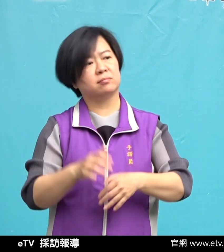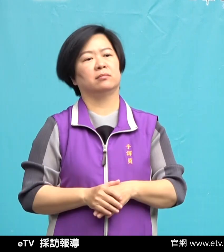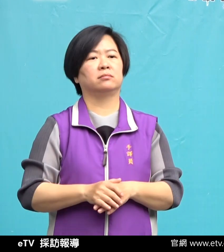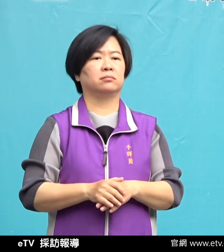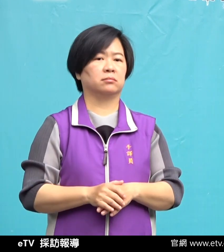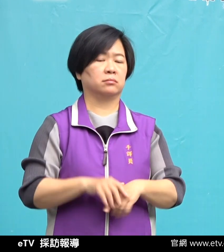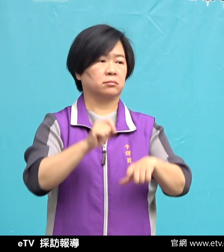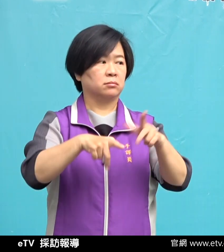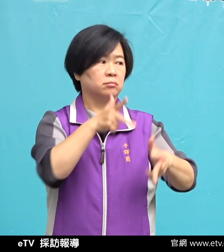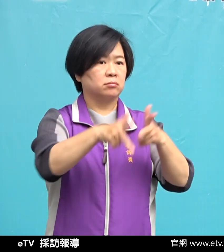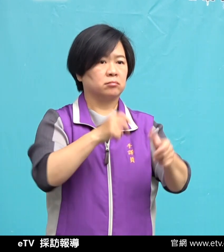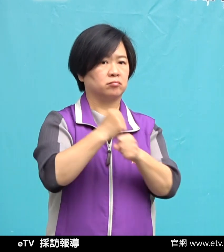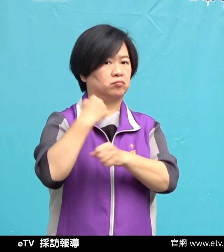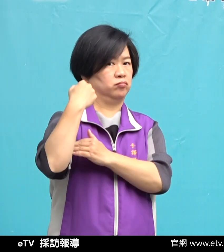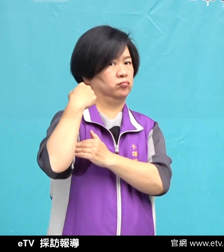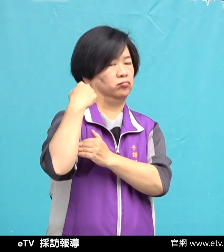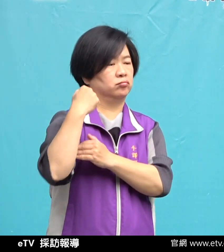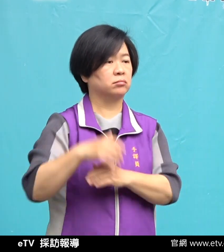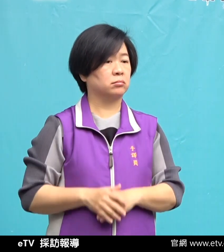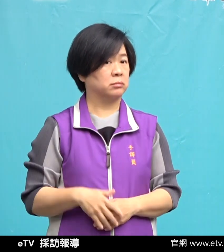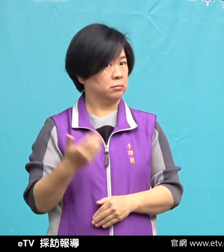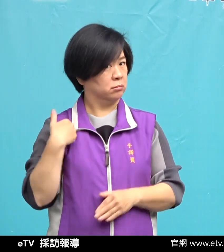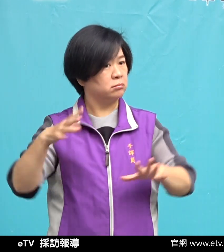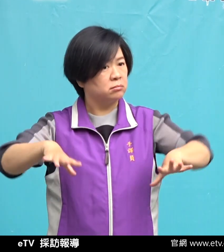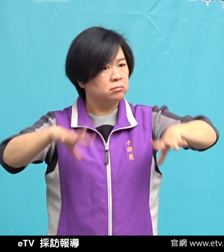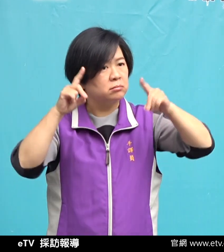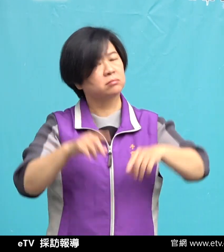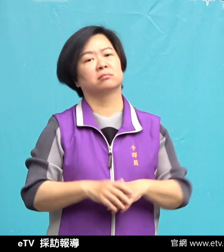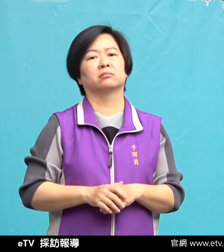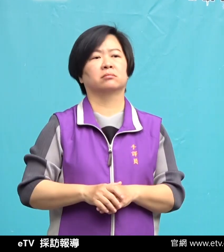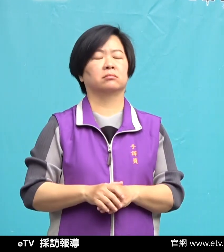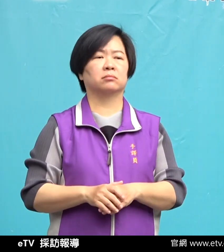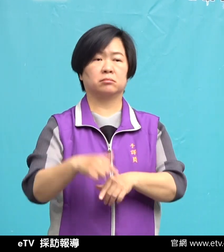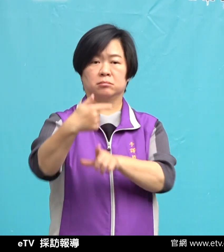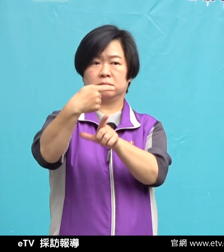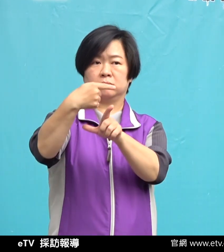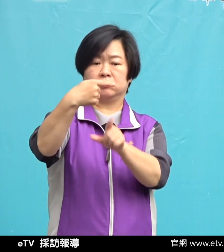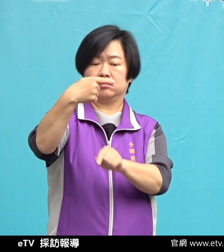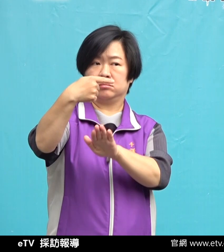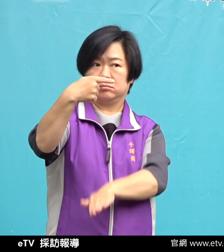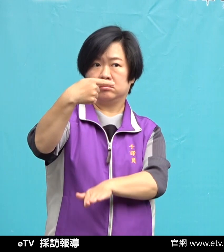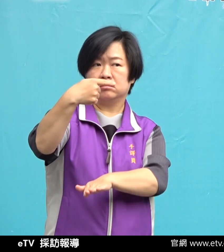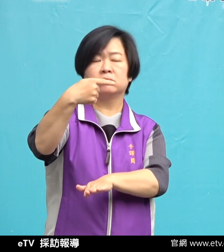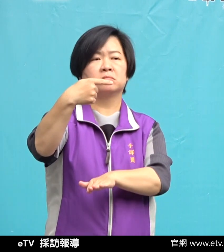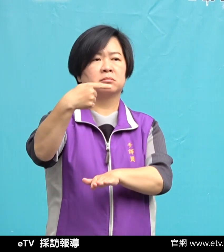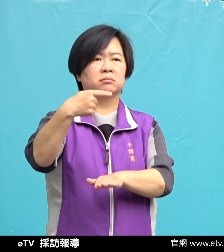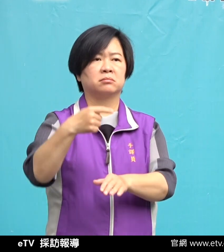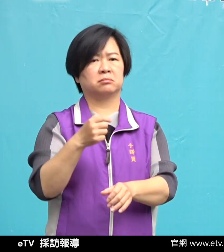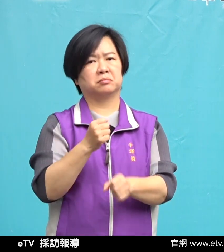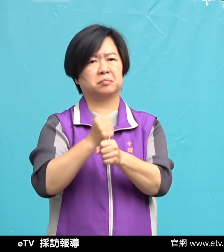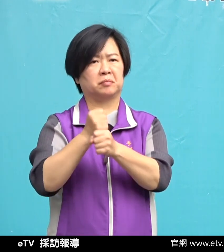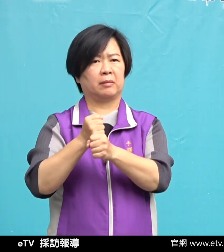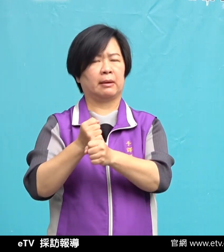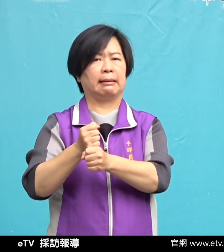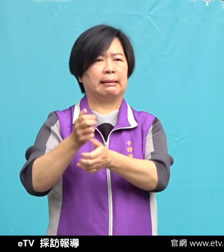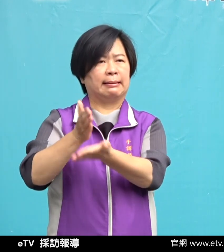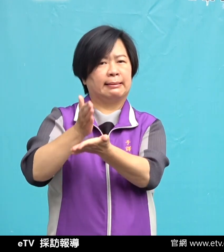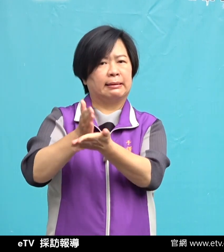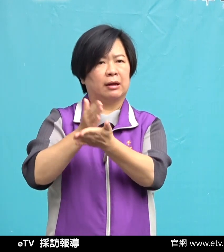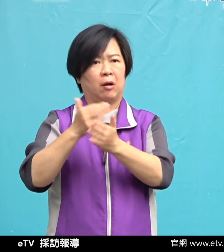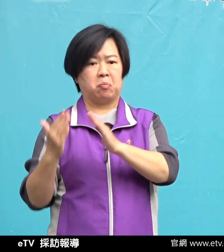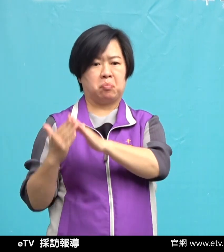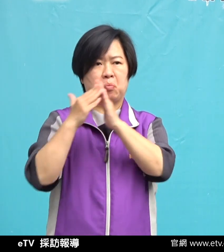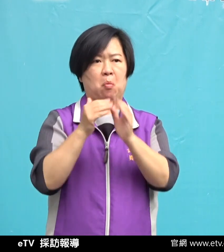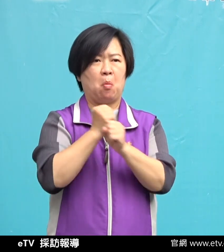常的努力，从1000开始，在我们1月底的时候整个停工复工出来的时候，出来